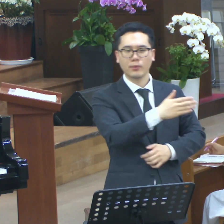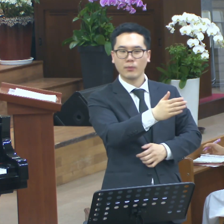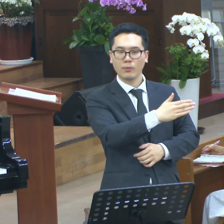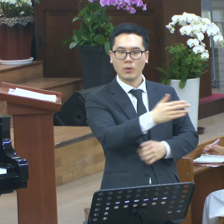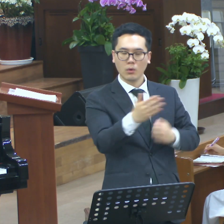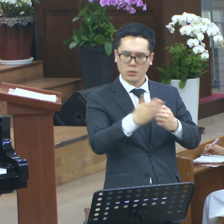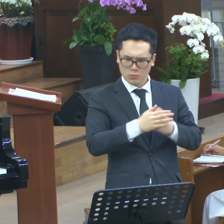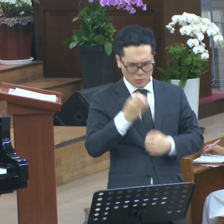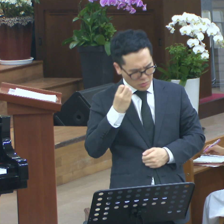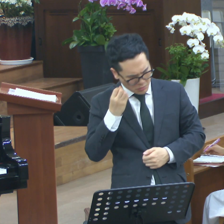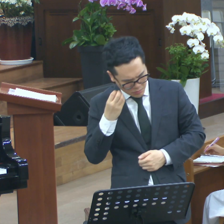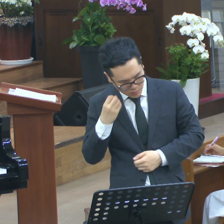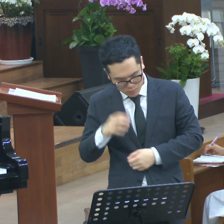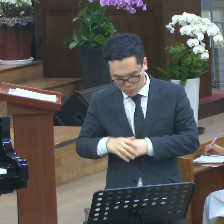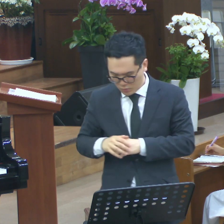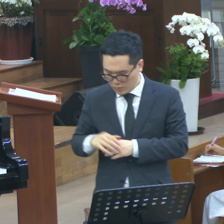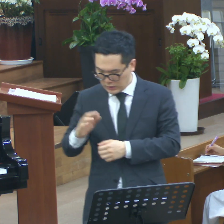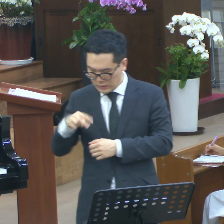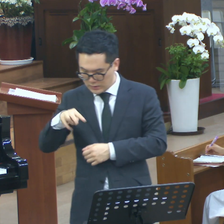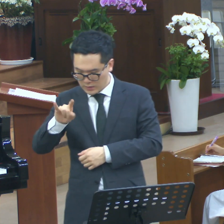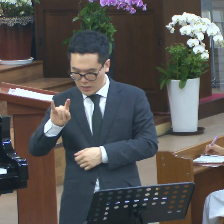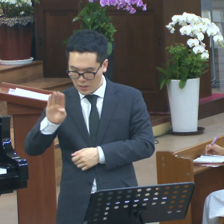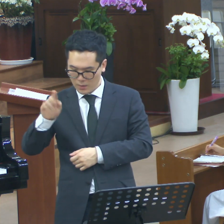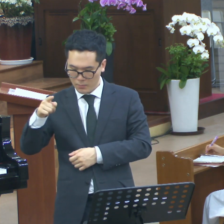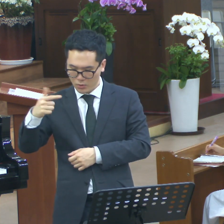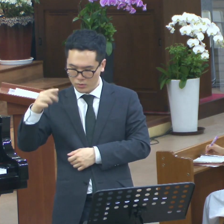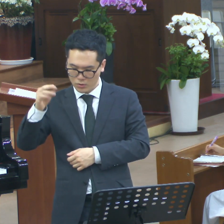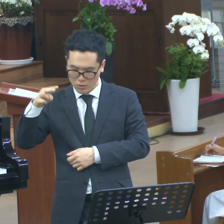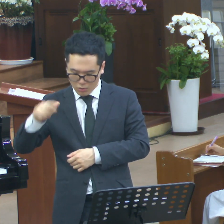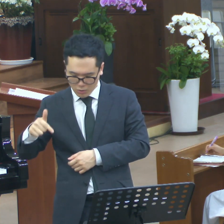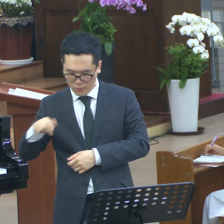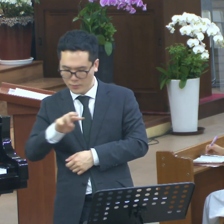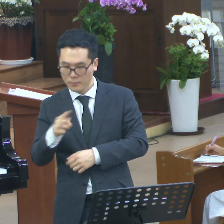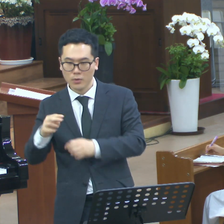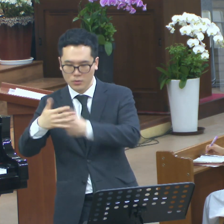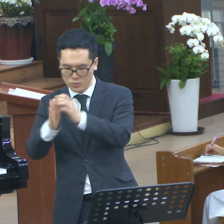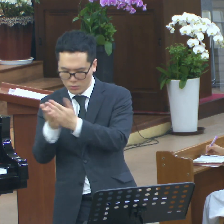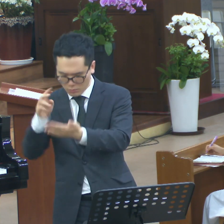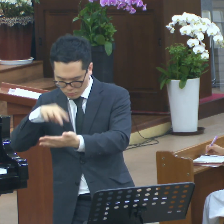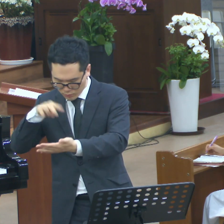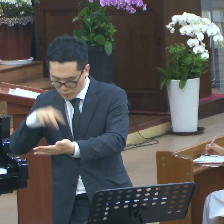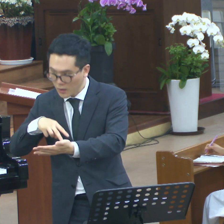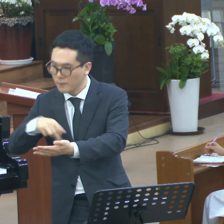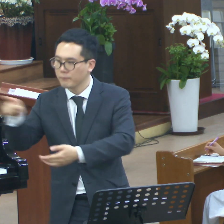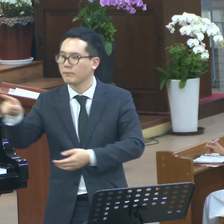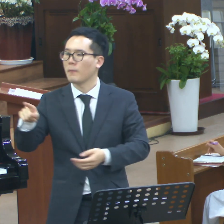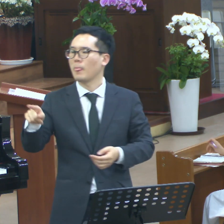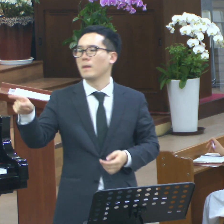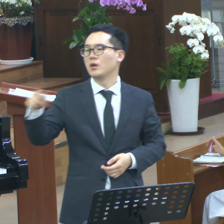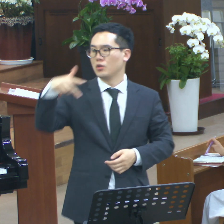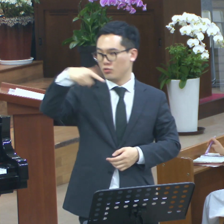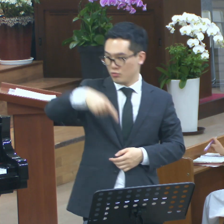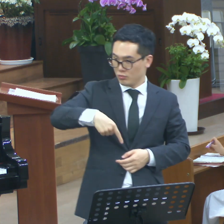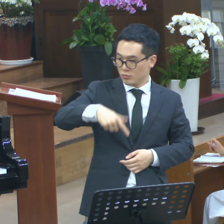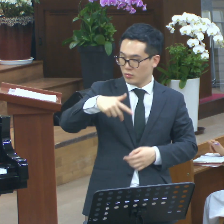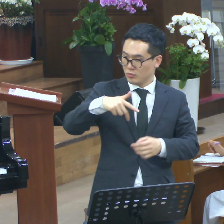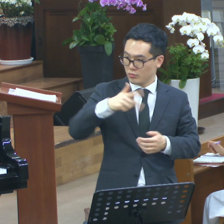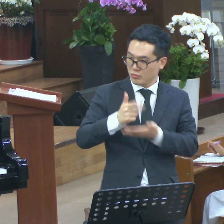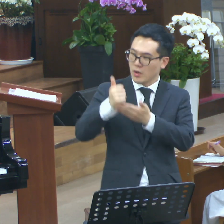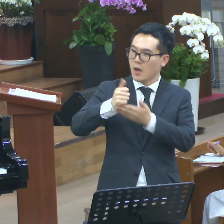번역은 주의 법도를 따라서 사는 삶에서 내 행복을 찾습니다. 이렇게 됐어요. 행복이 뭐냐? 하나님의 말씀대로